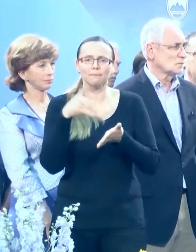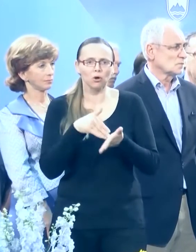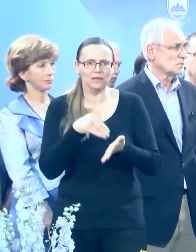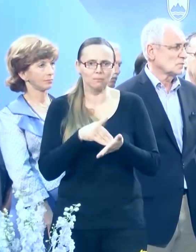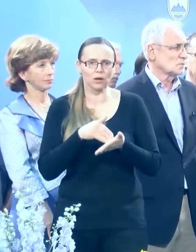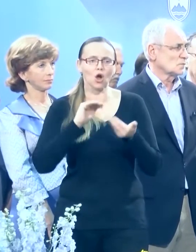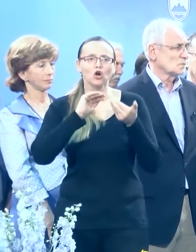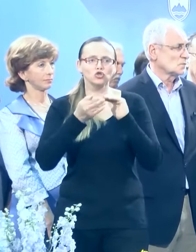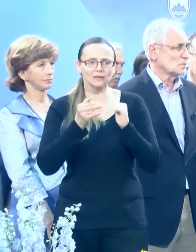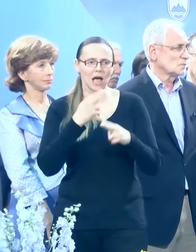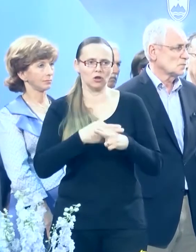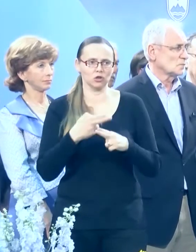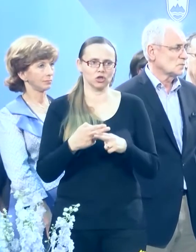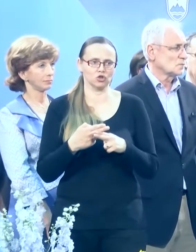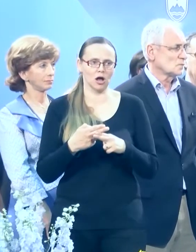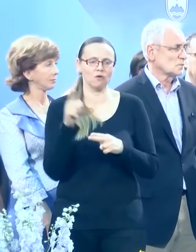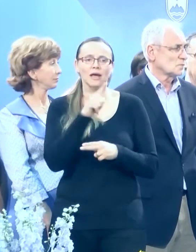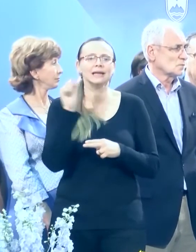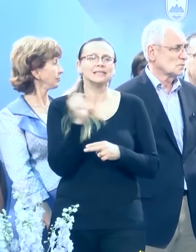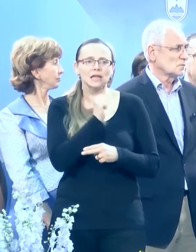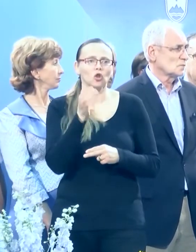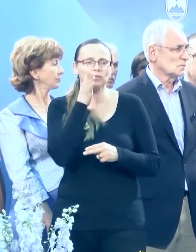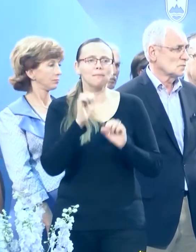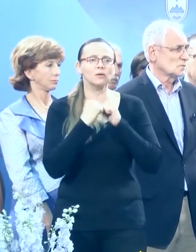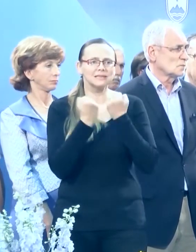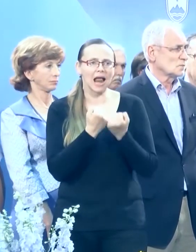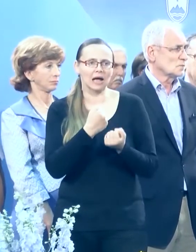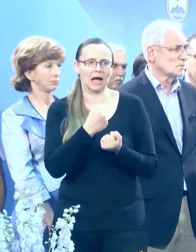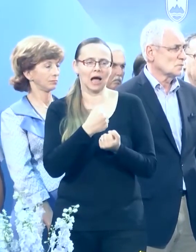potrebujejo socialno državo in zato se bo stranka Desus